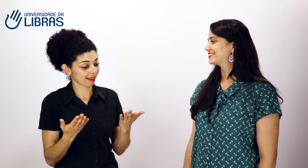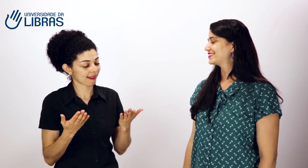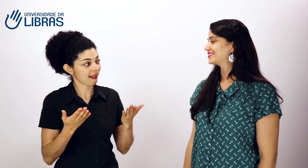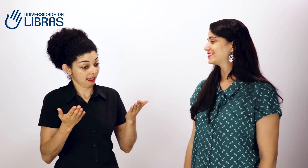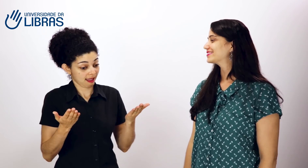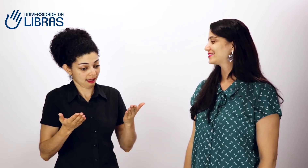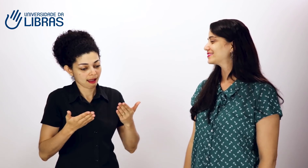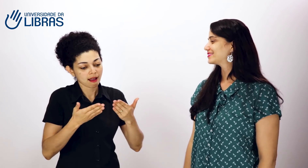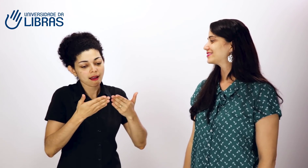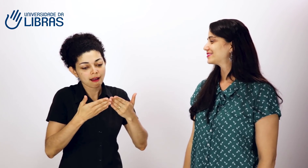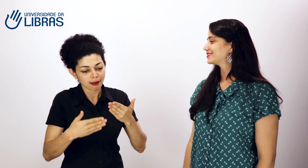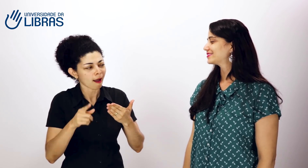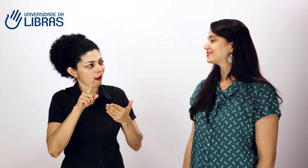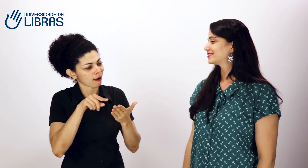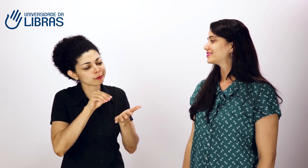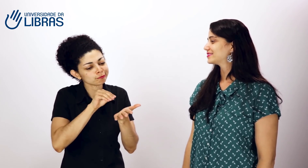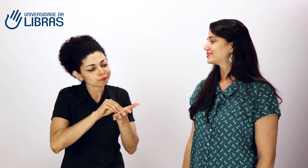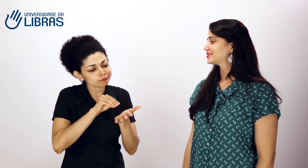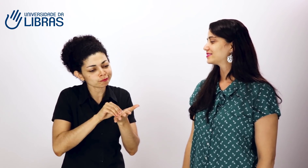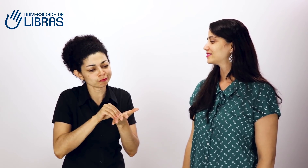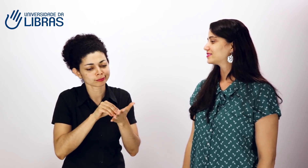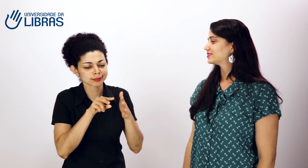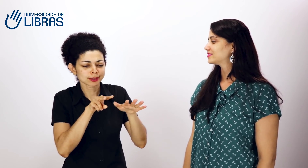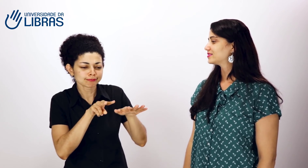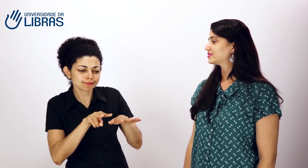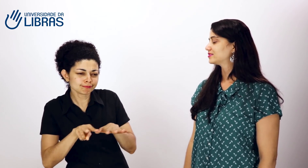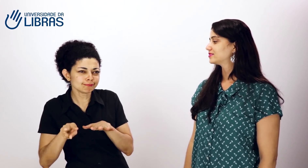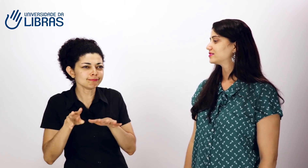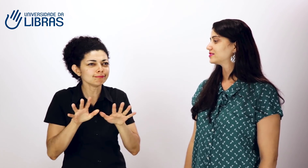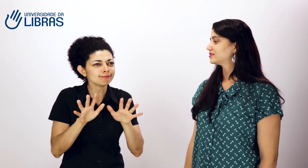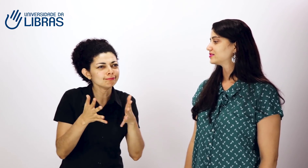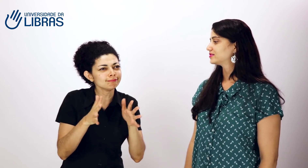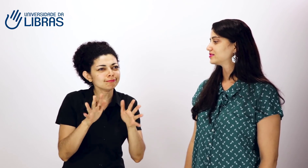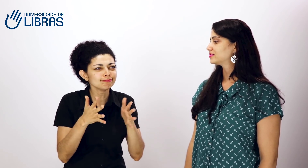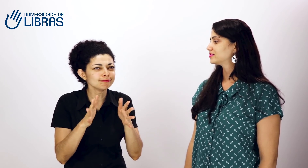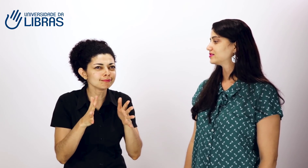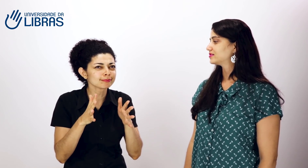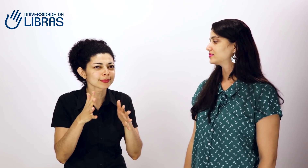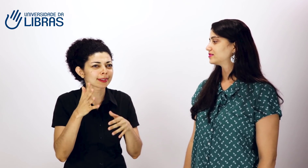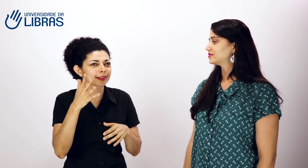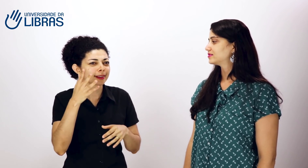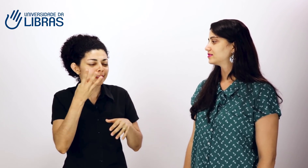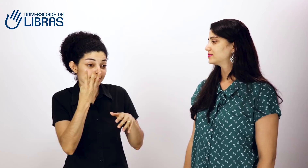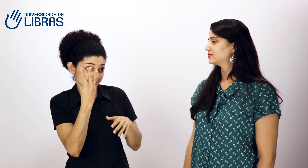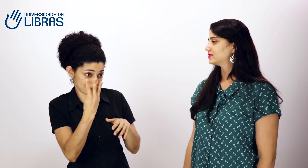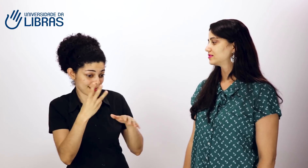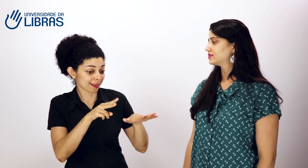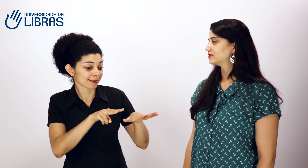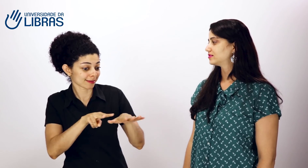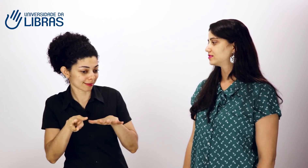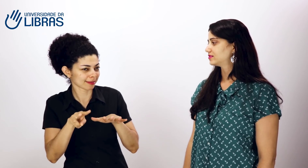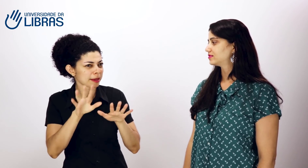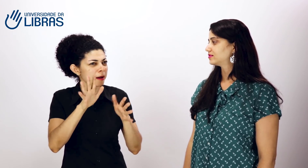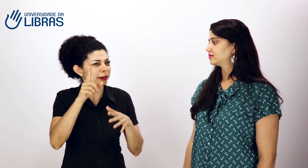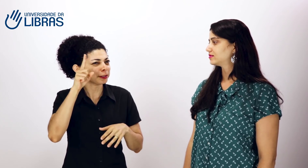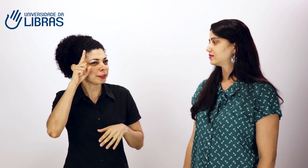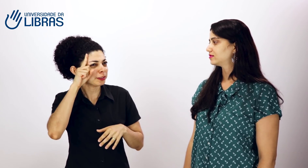Luana. E de agora em diante, bom, a gente está na 6ª semana, então faltam cerca de 3 semanas